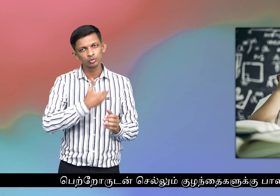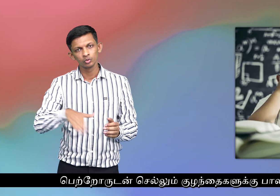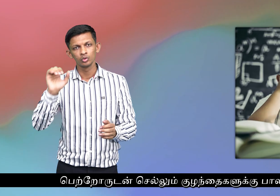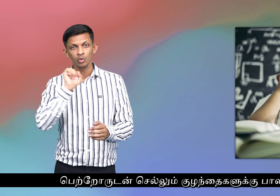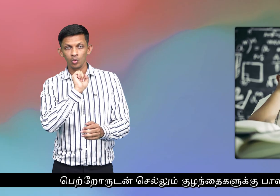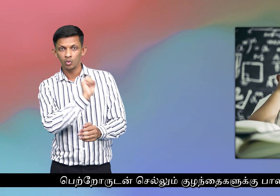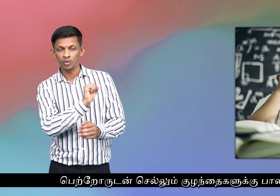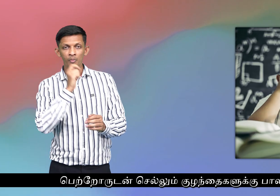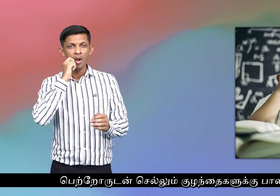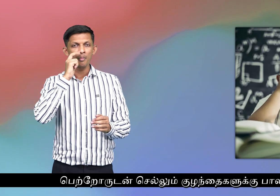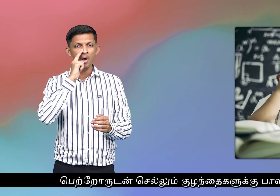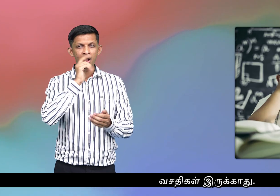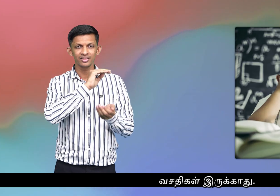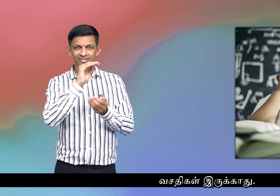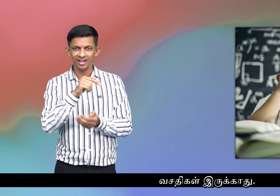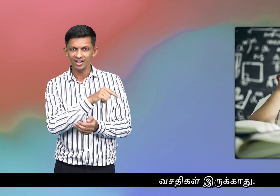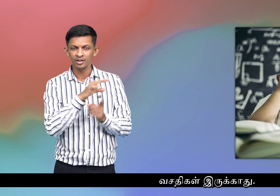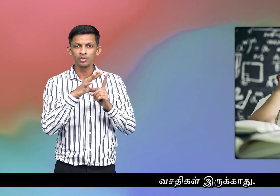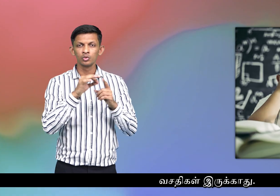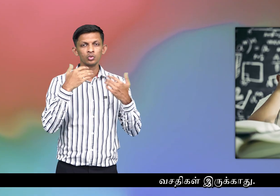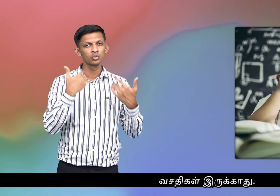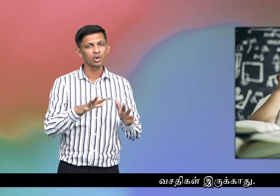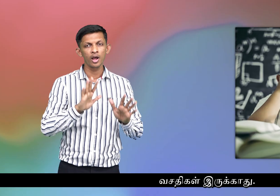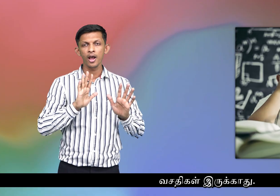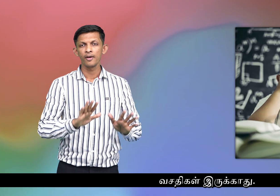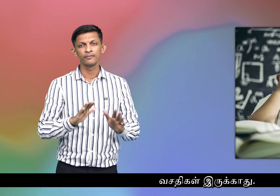அல்லது முன்பு பள்ளி வசதிகள் இருக்காது.